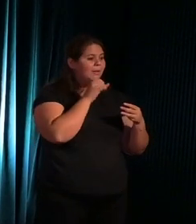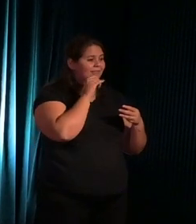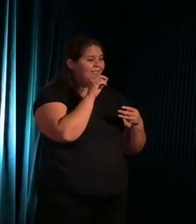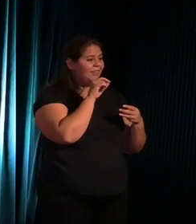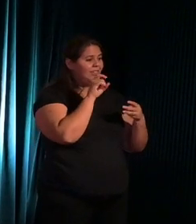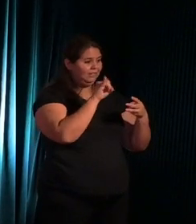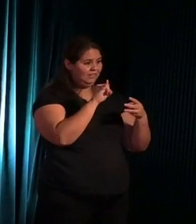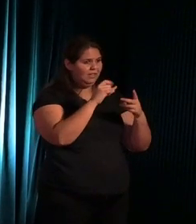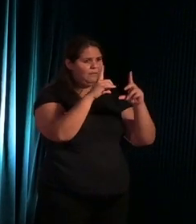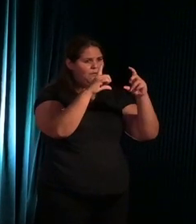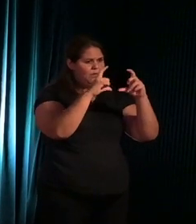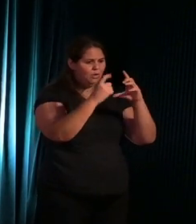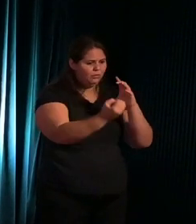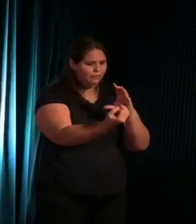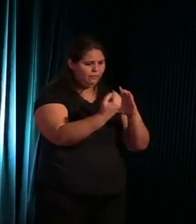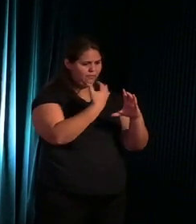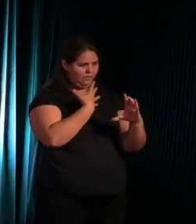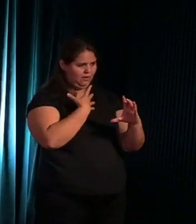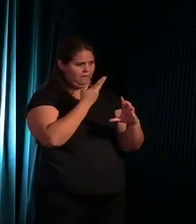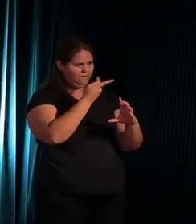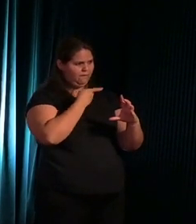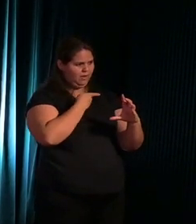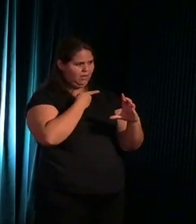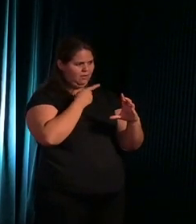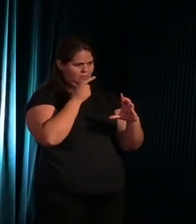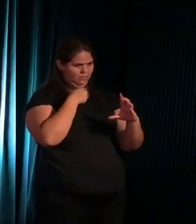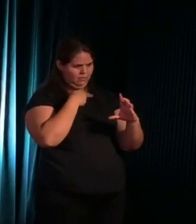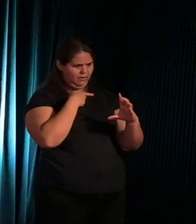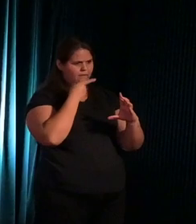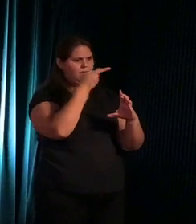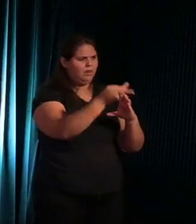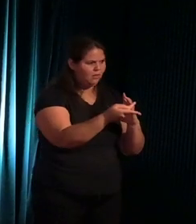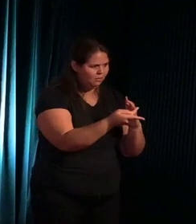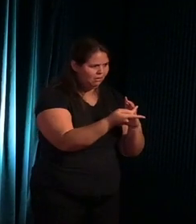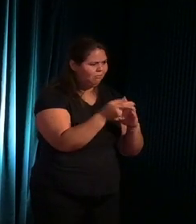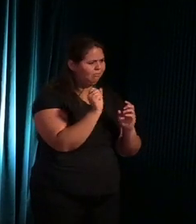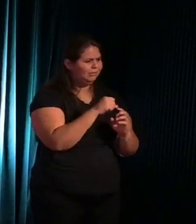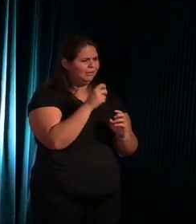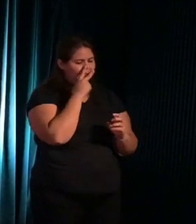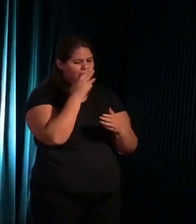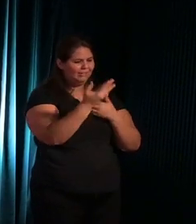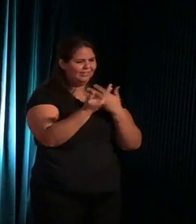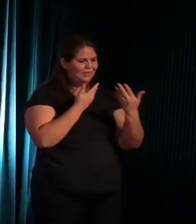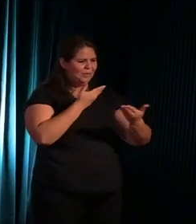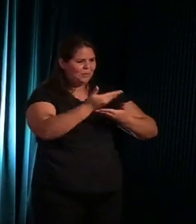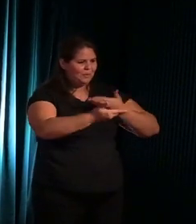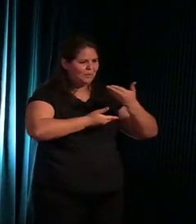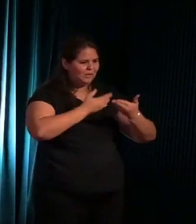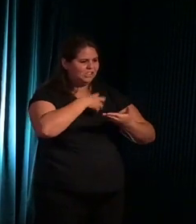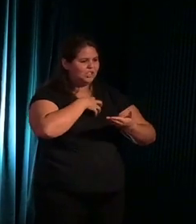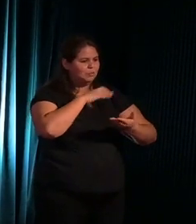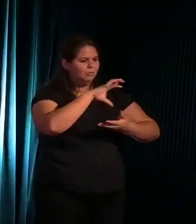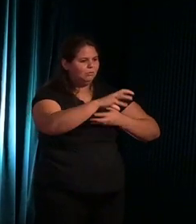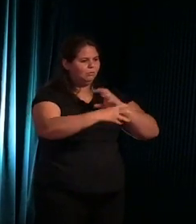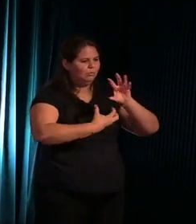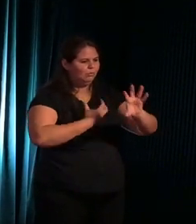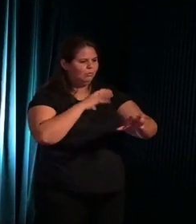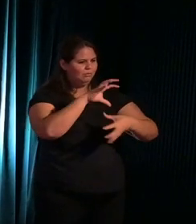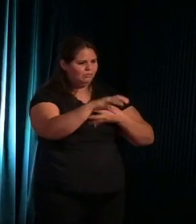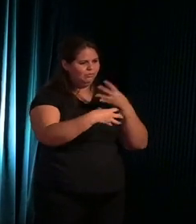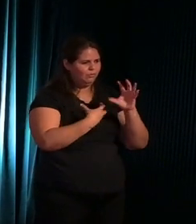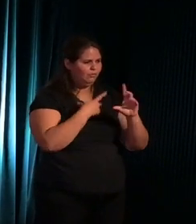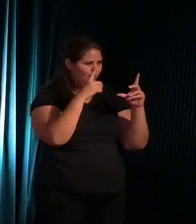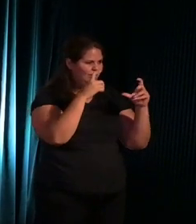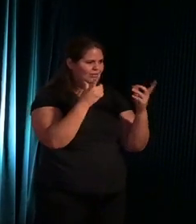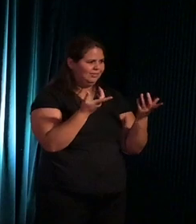elas. É inerente isso, com certeza. Obrigado, exato. Viu? Tem alguma pergunta?